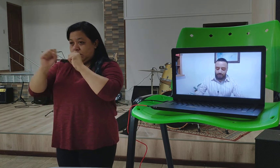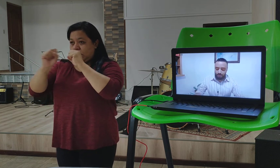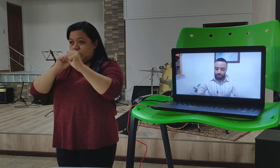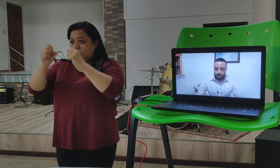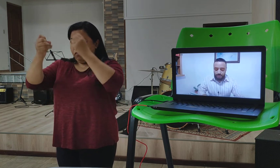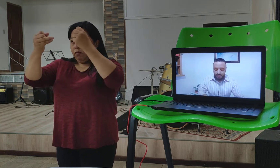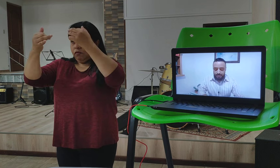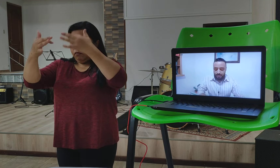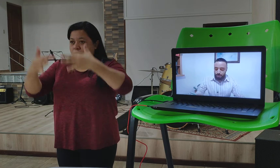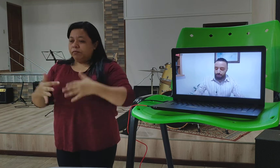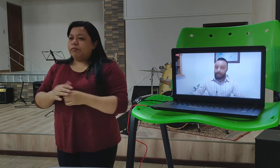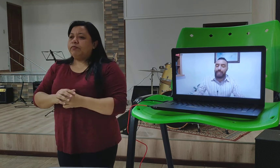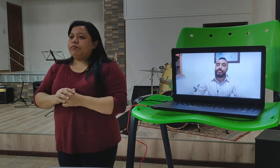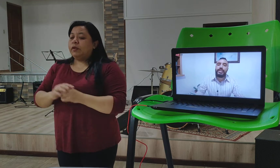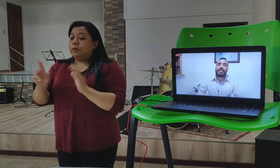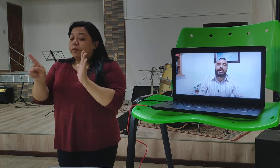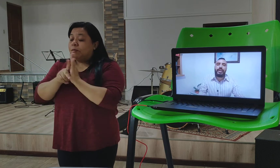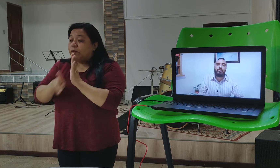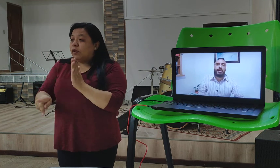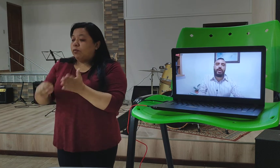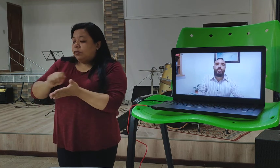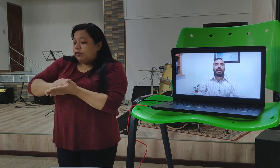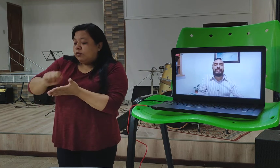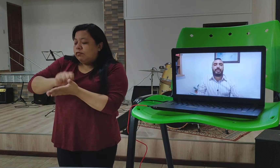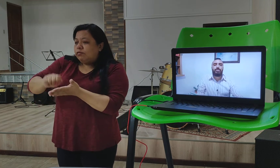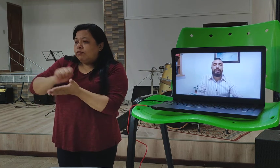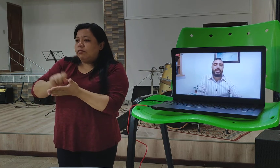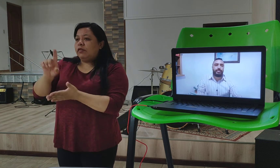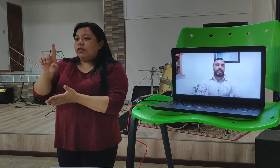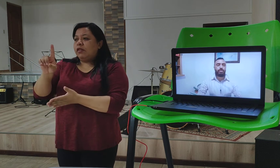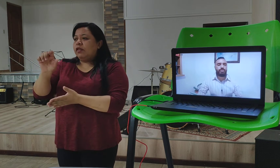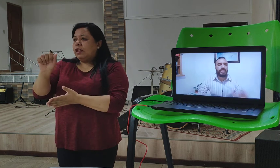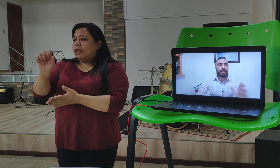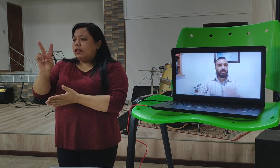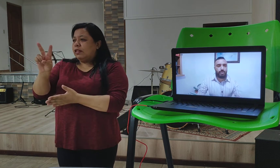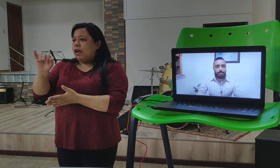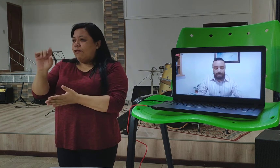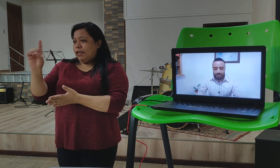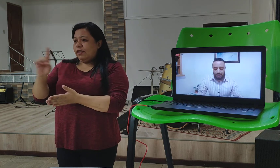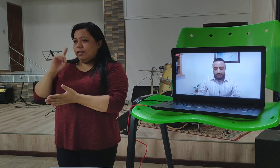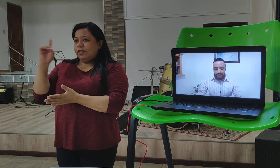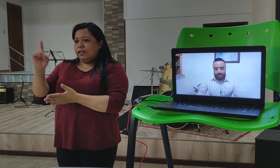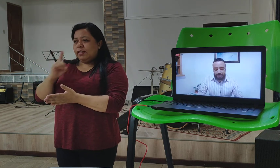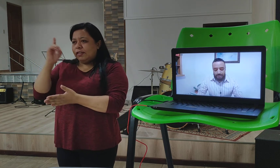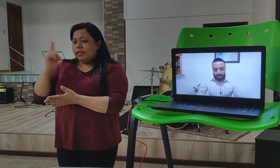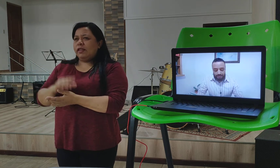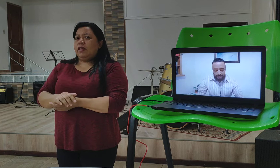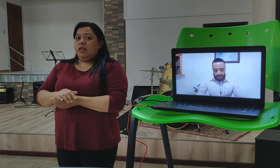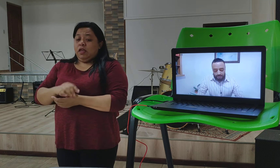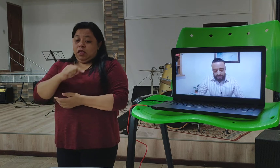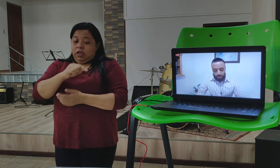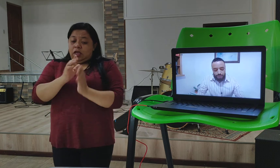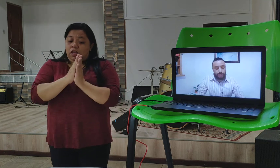é um texto escrito por Davi, é uma oração de Davi. Eu não sei na sua Bíblia, na